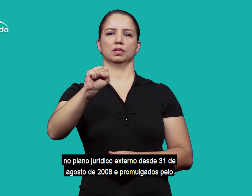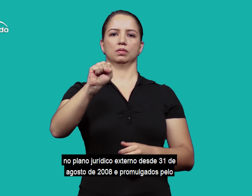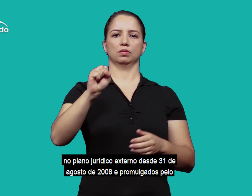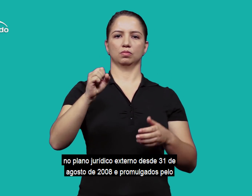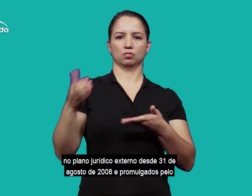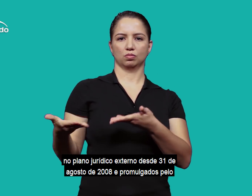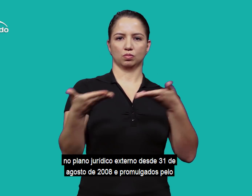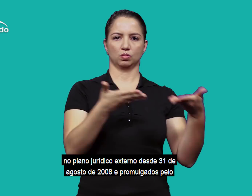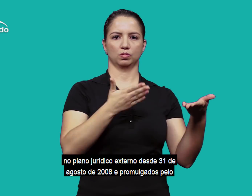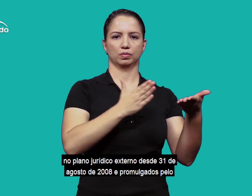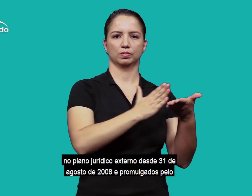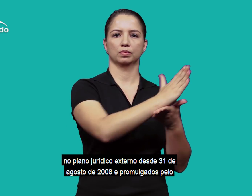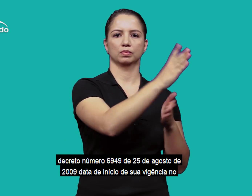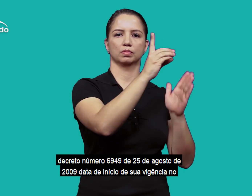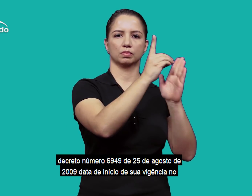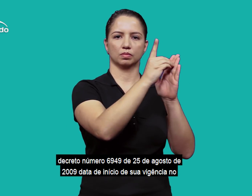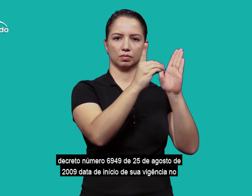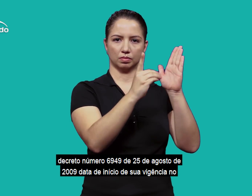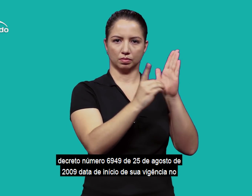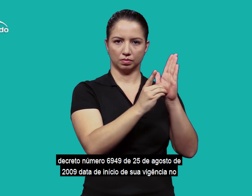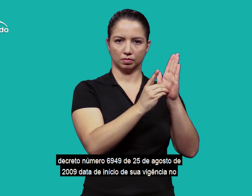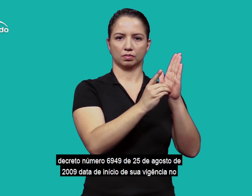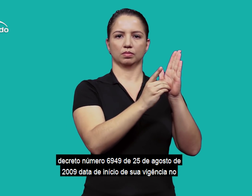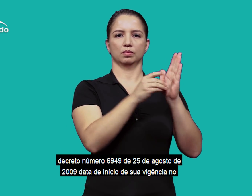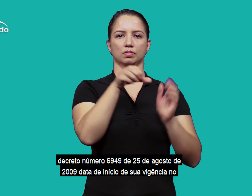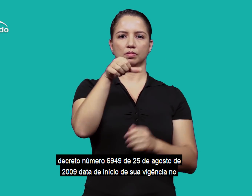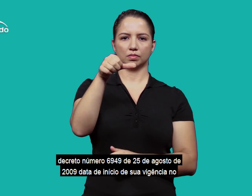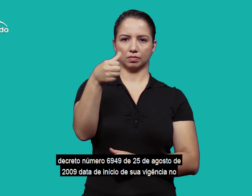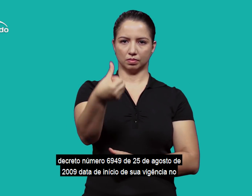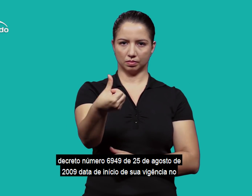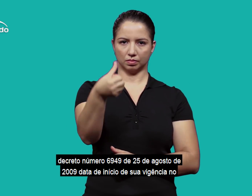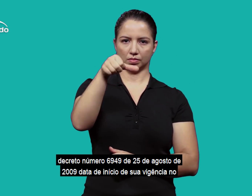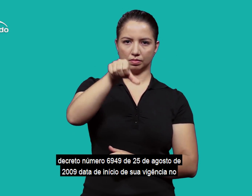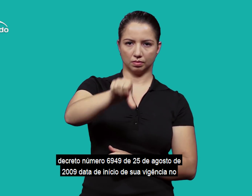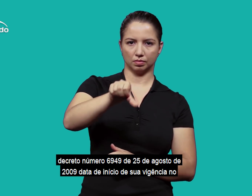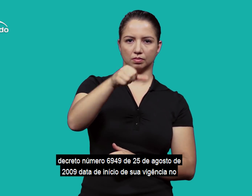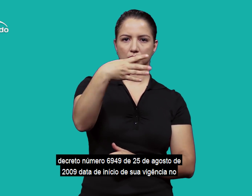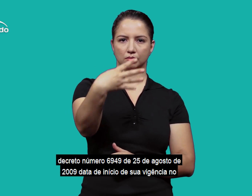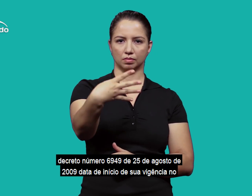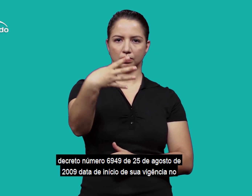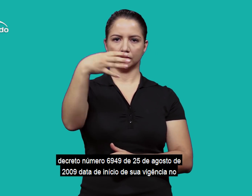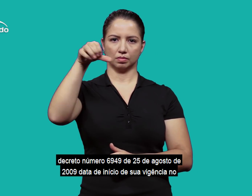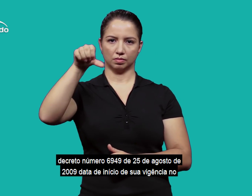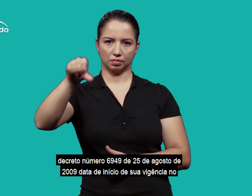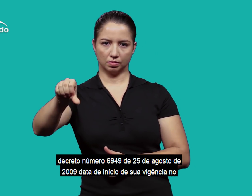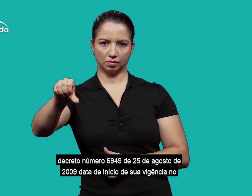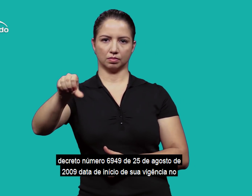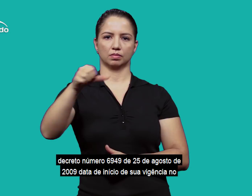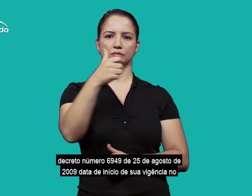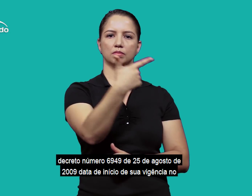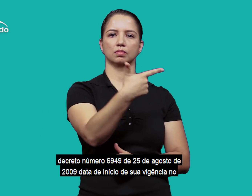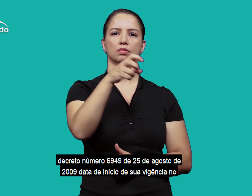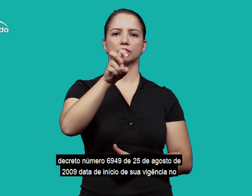promulgados pelo decreto número 6949 de 25 de agosto de